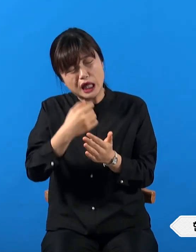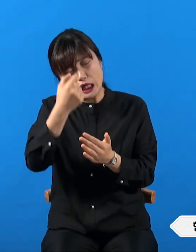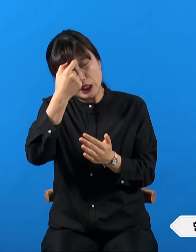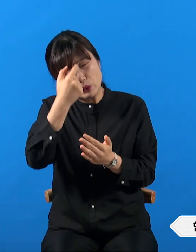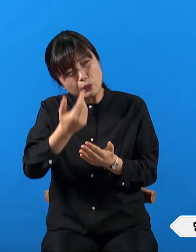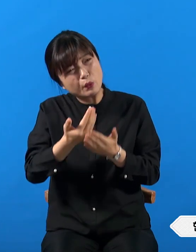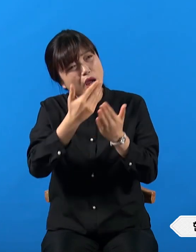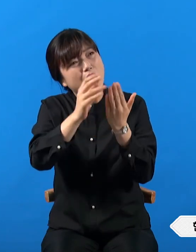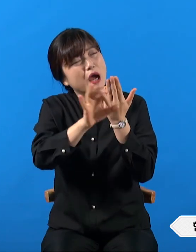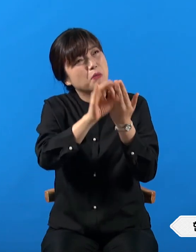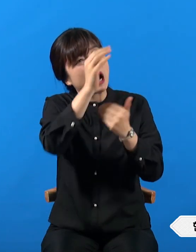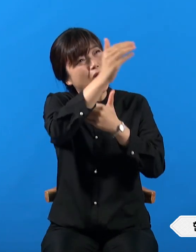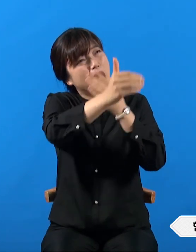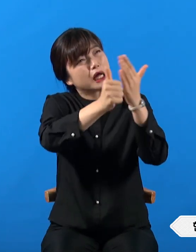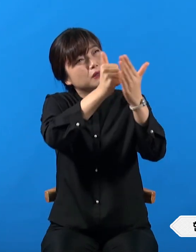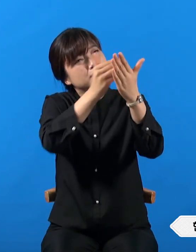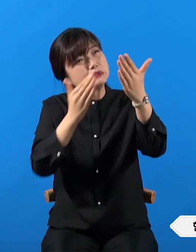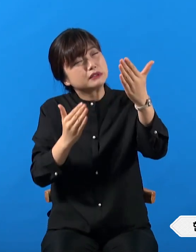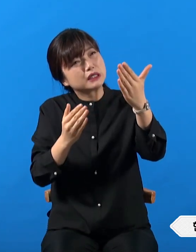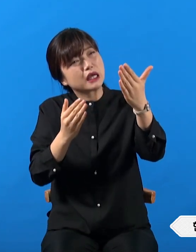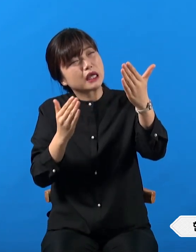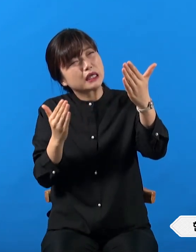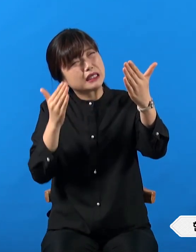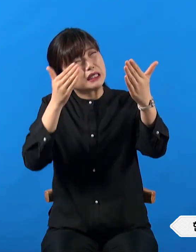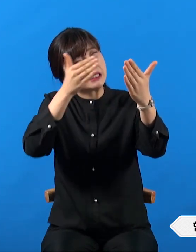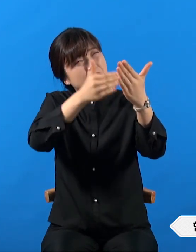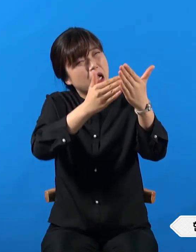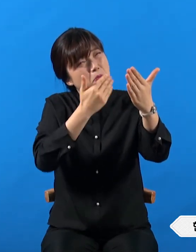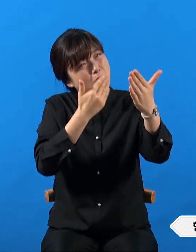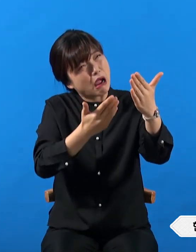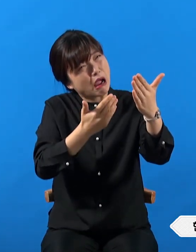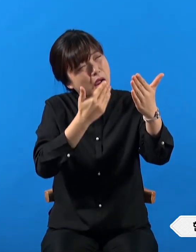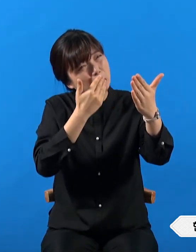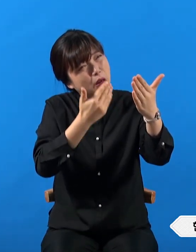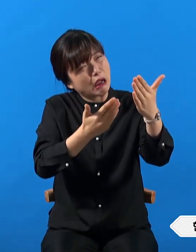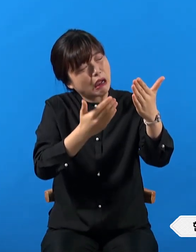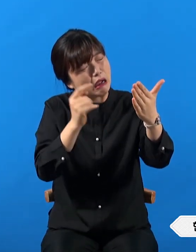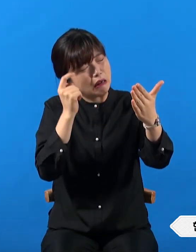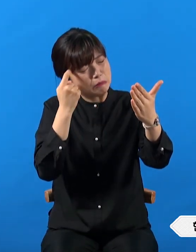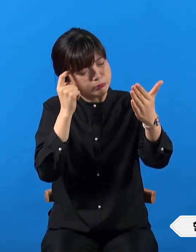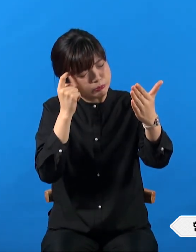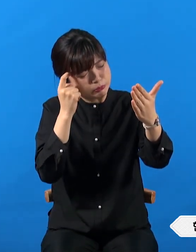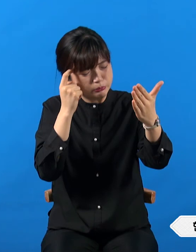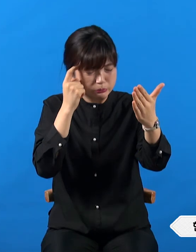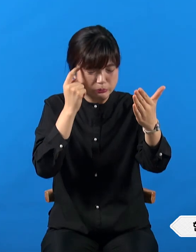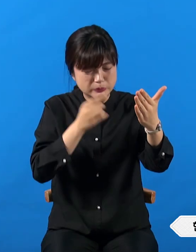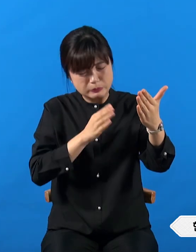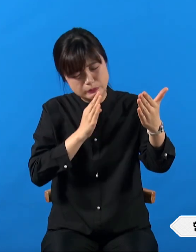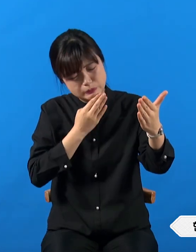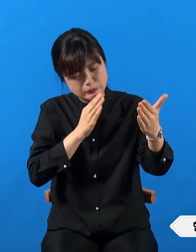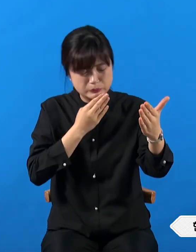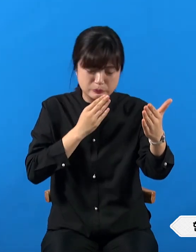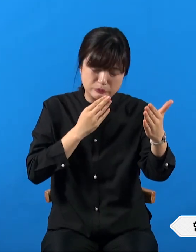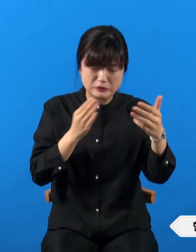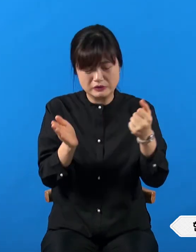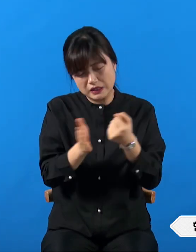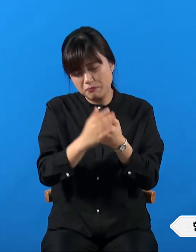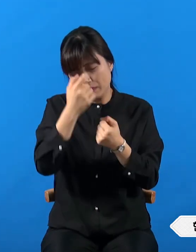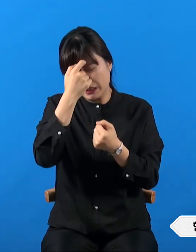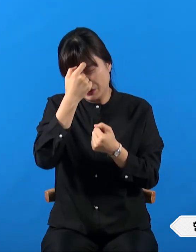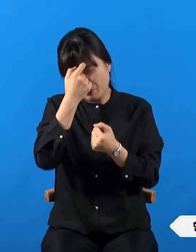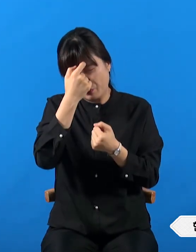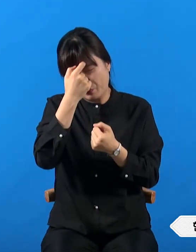기도가 하나님께 도달할 수 있을까? 그런 생각이 들어서 기도할 엄두가 잘